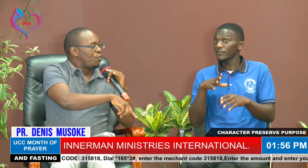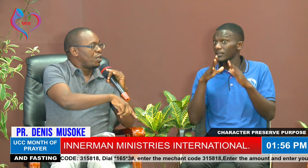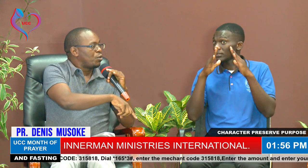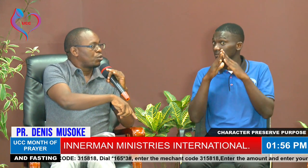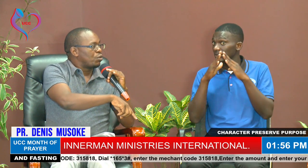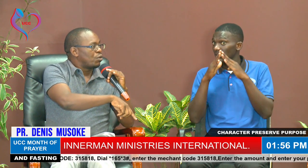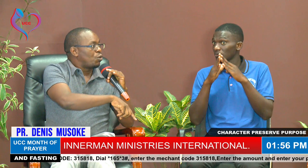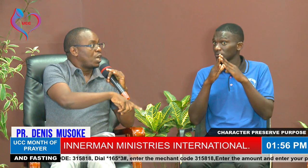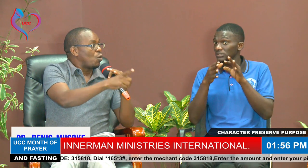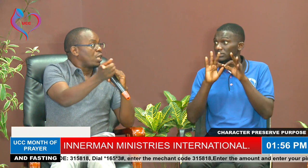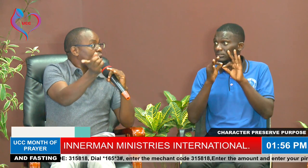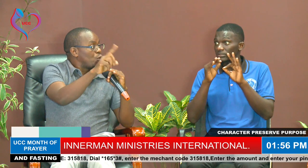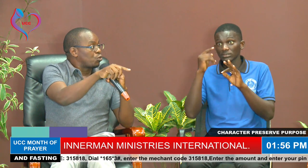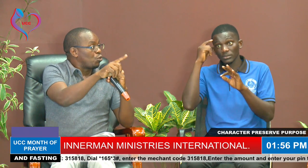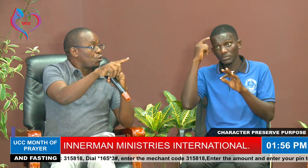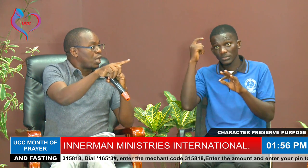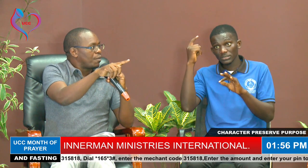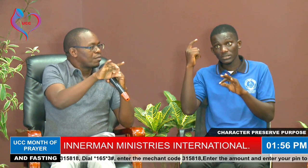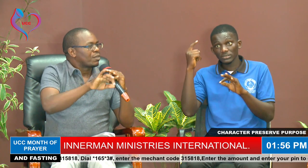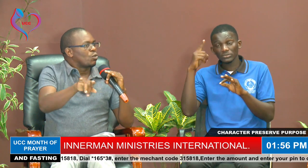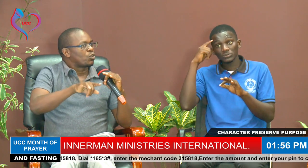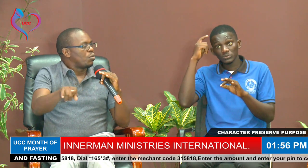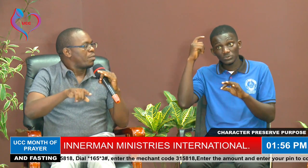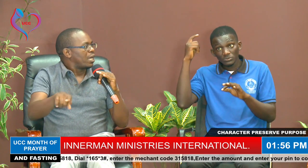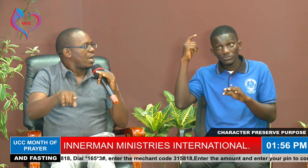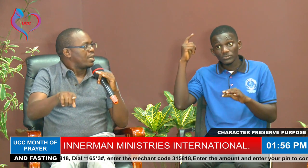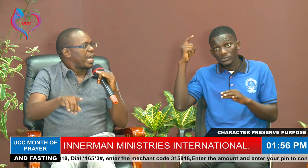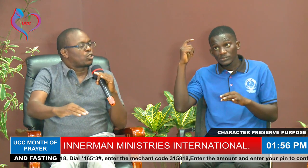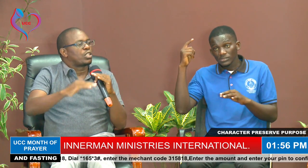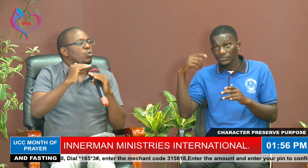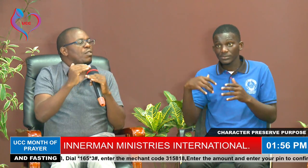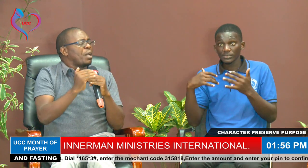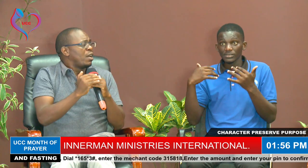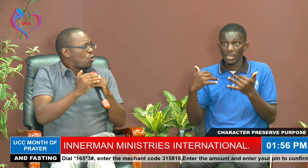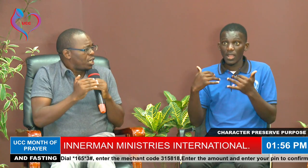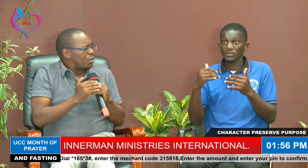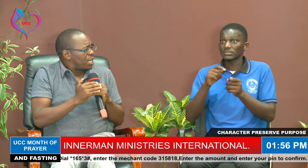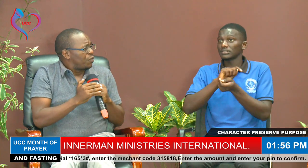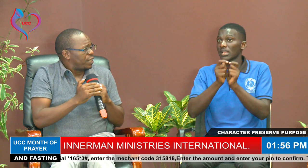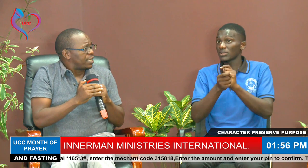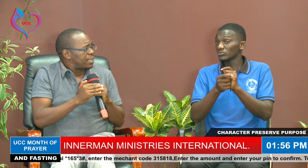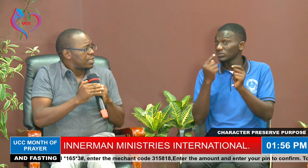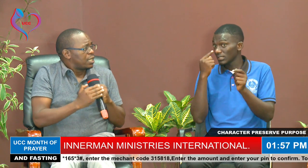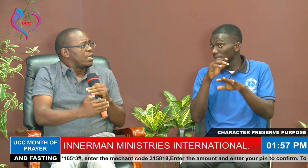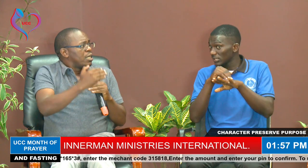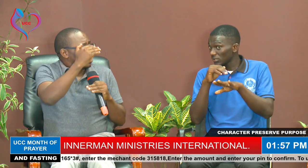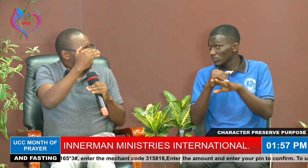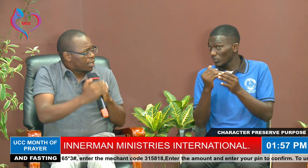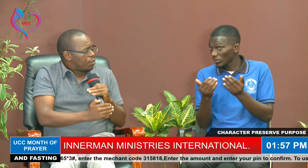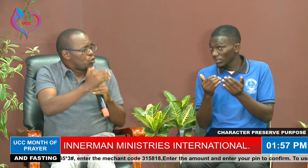Okuvunula ebirooto okuleta ebirooto kulota wanatumulabanga akitutte kule bulaba calling bweri mu phases eri mu